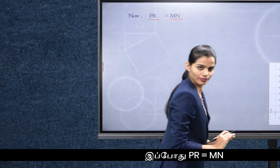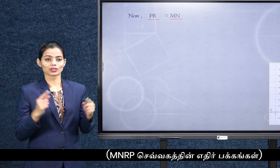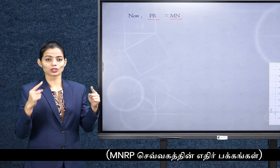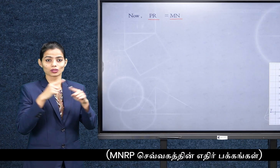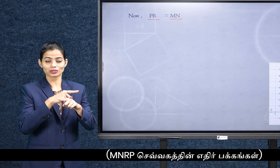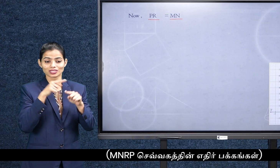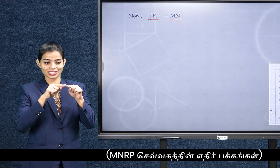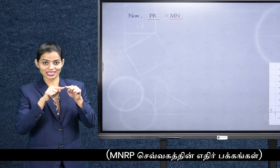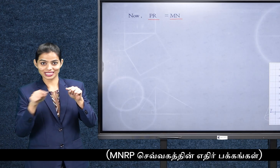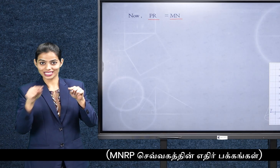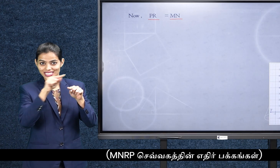அதாவது